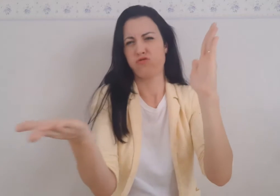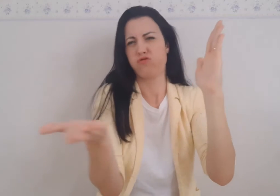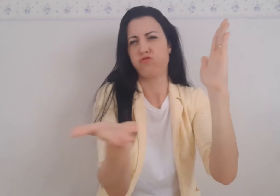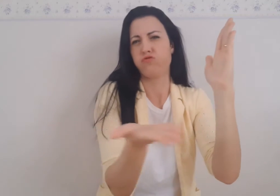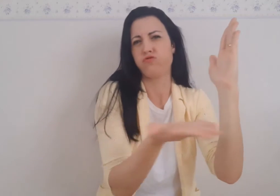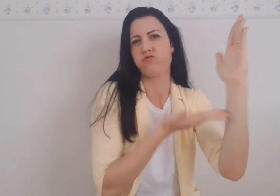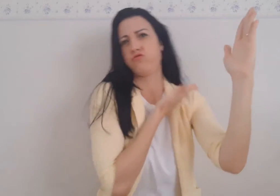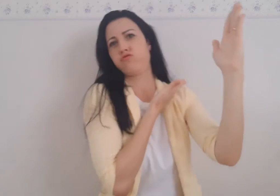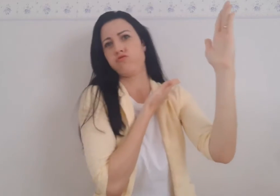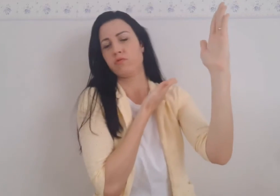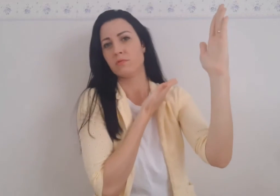ou assim?